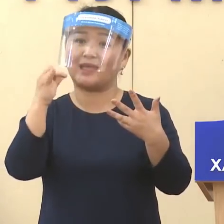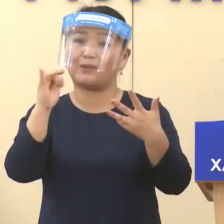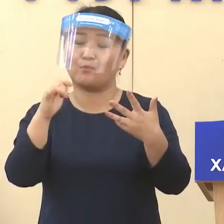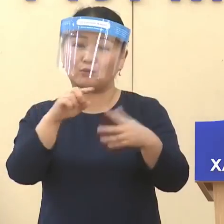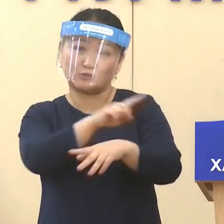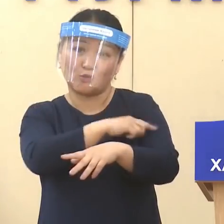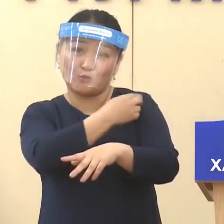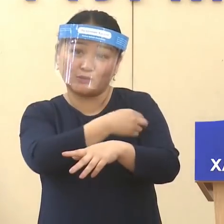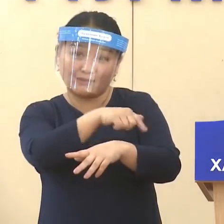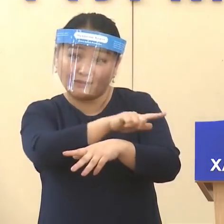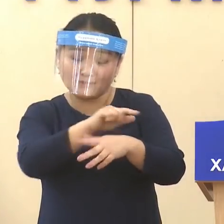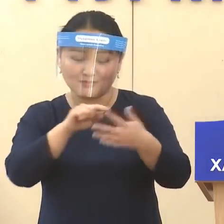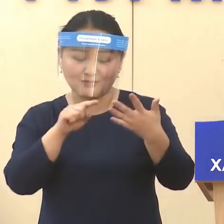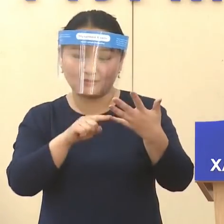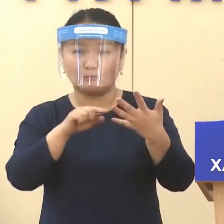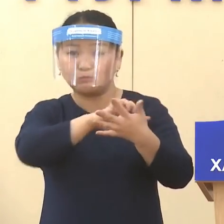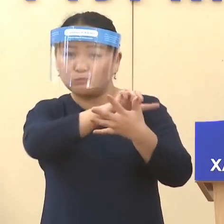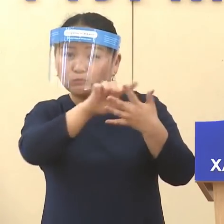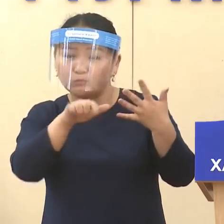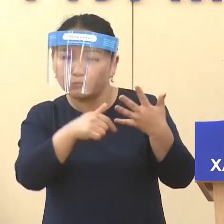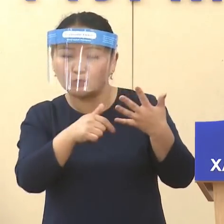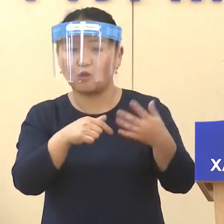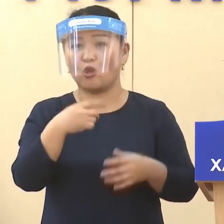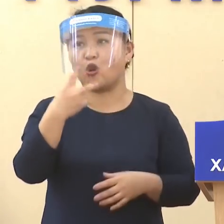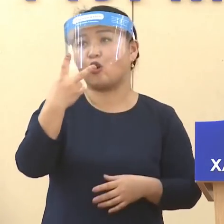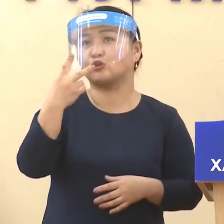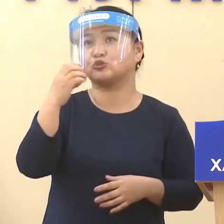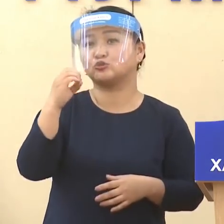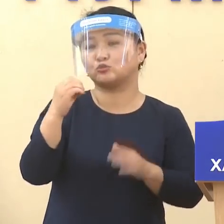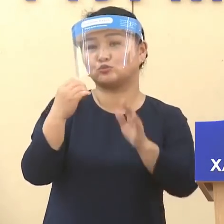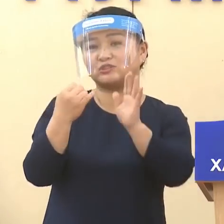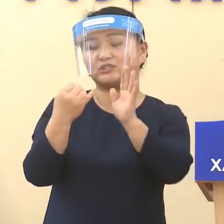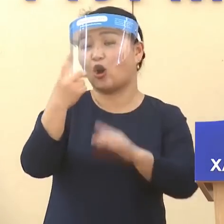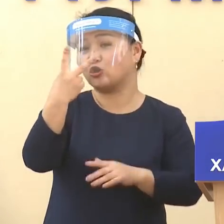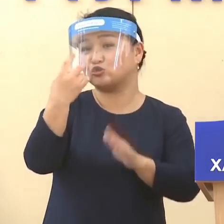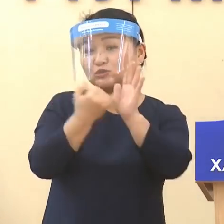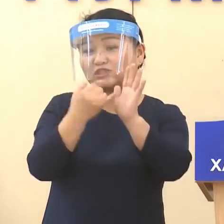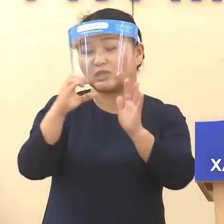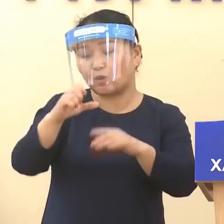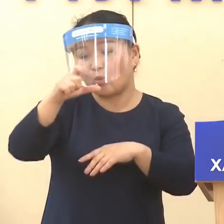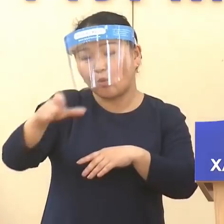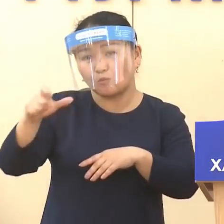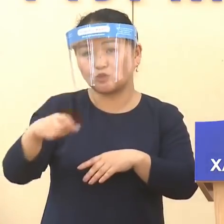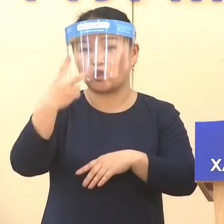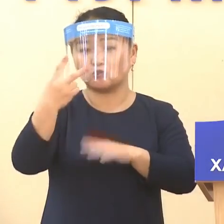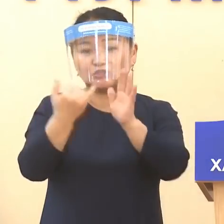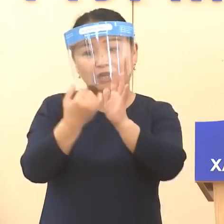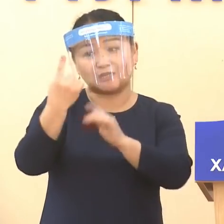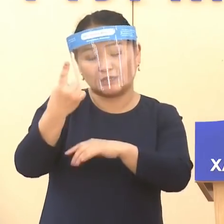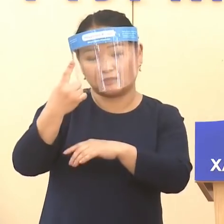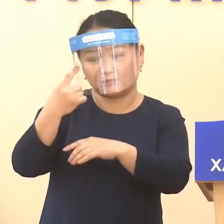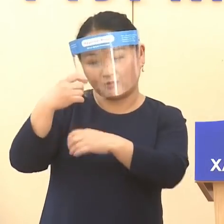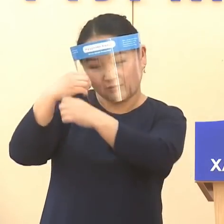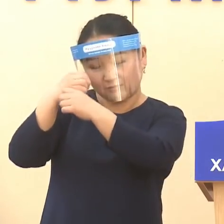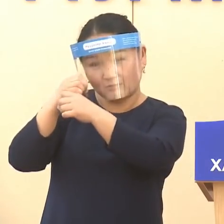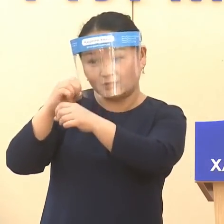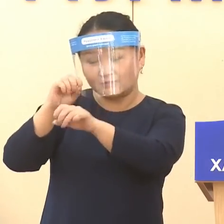сувлал байгаа 260 хүнээс 261 сорцыг дээжлсэн одоо лаборатори